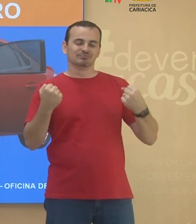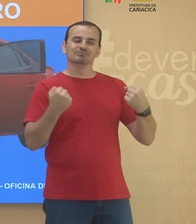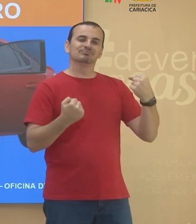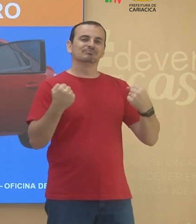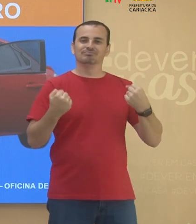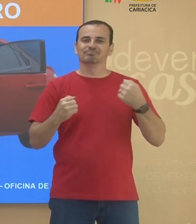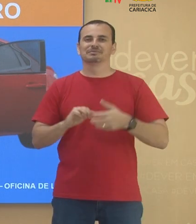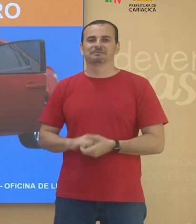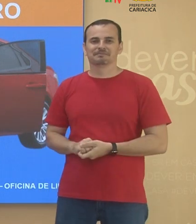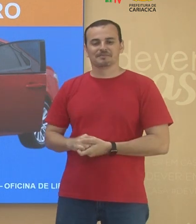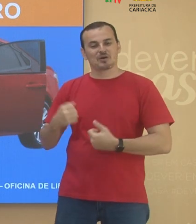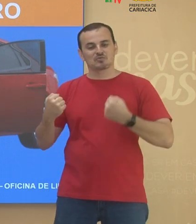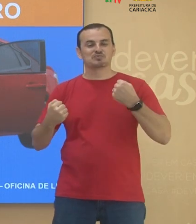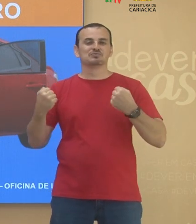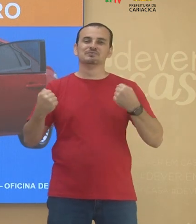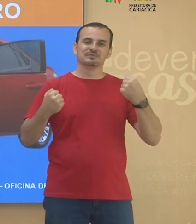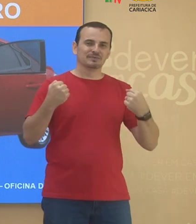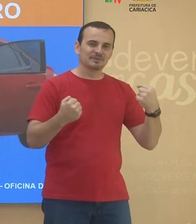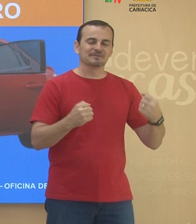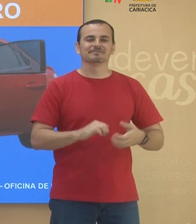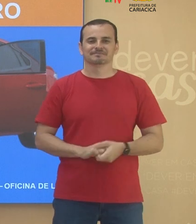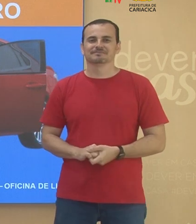Novamente, carro. Carro.